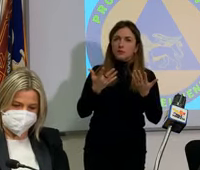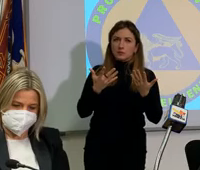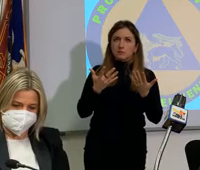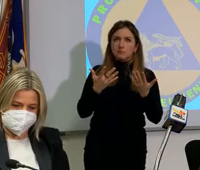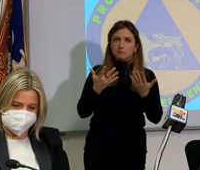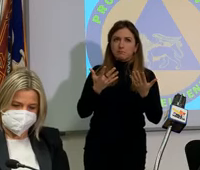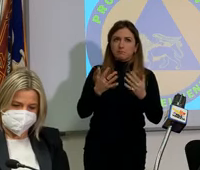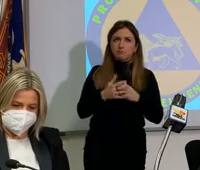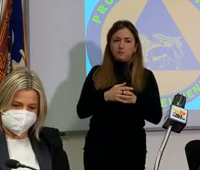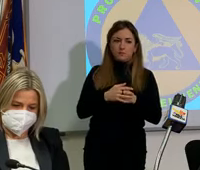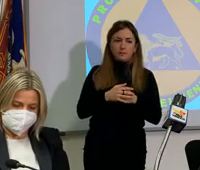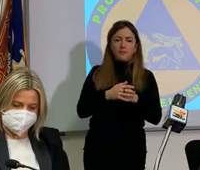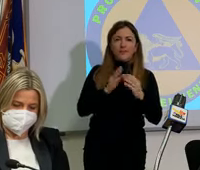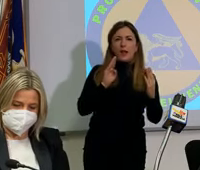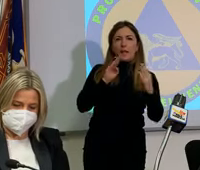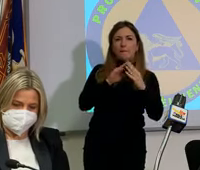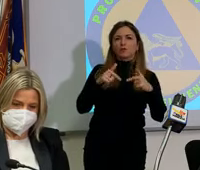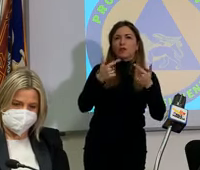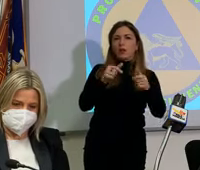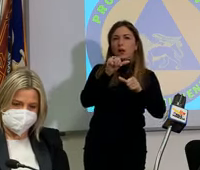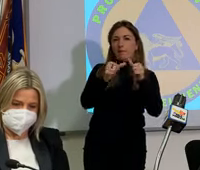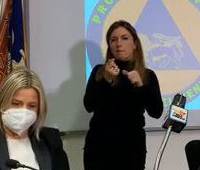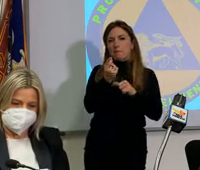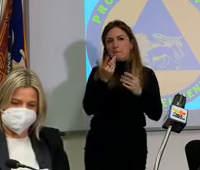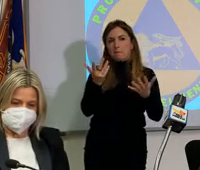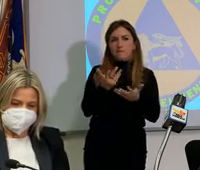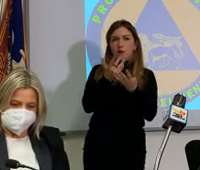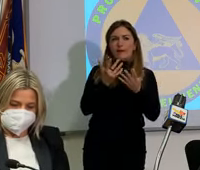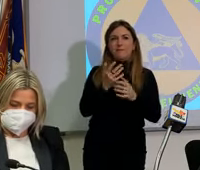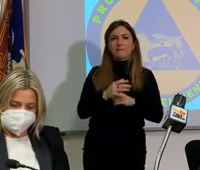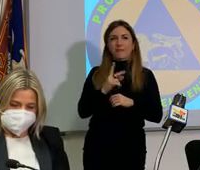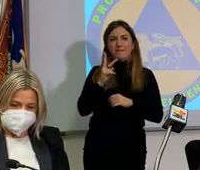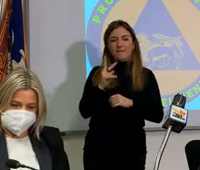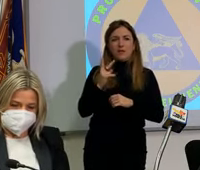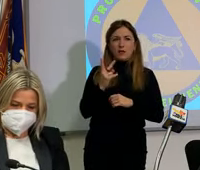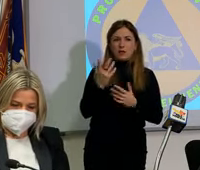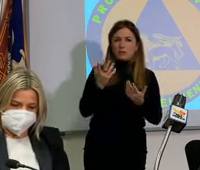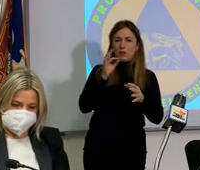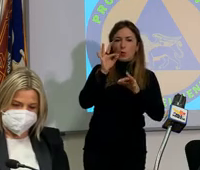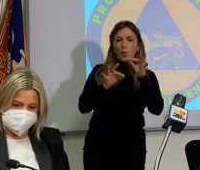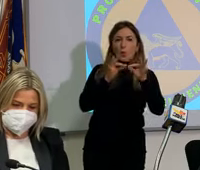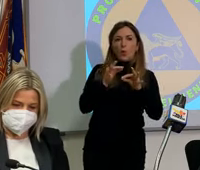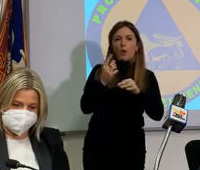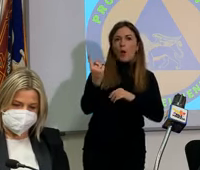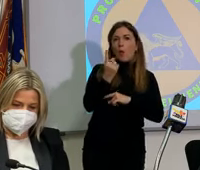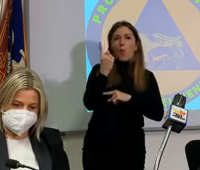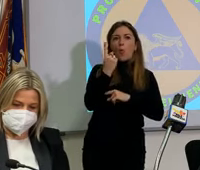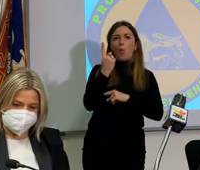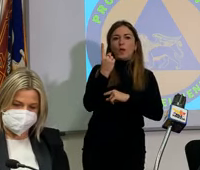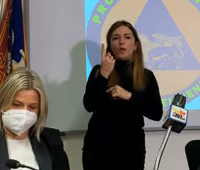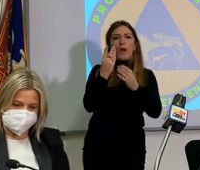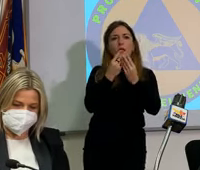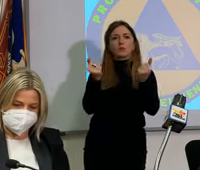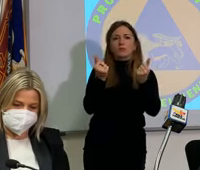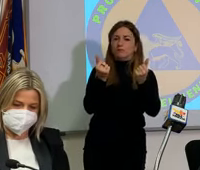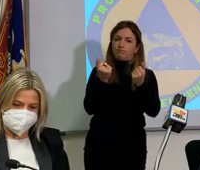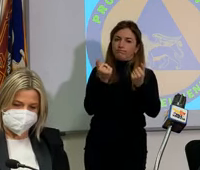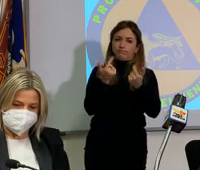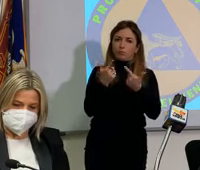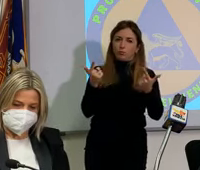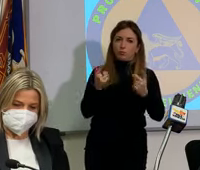alcuni approcci però non c'è un non è stato individuato un rimedio un toccasana per questa cosa